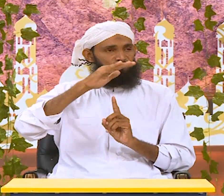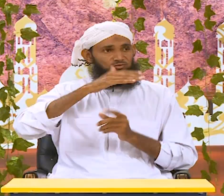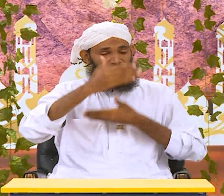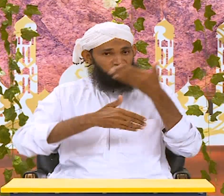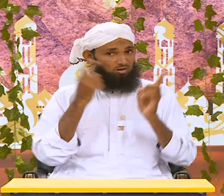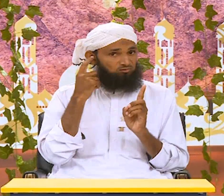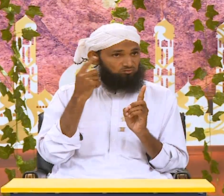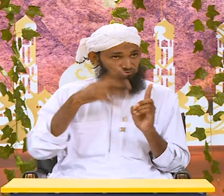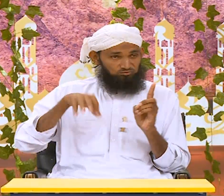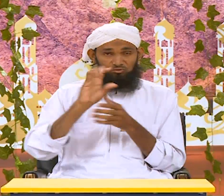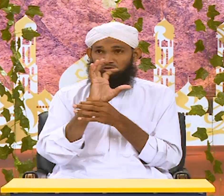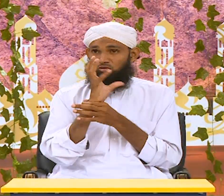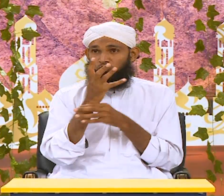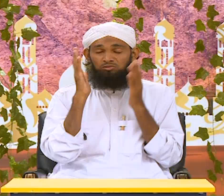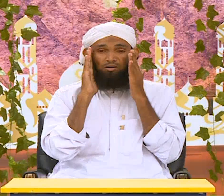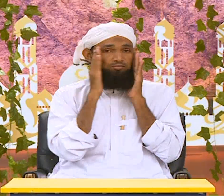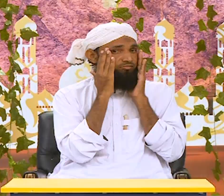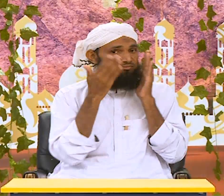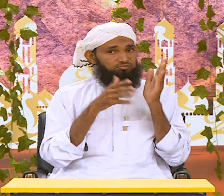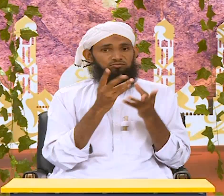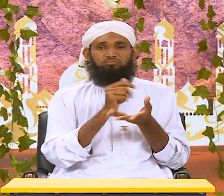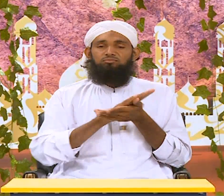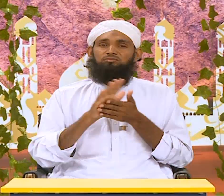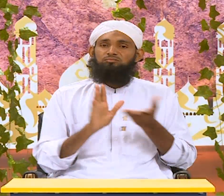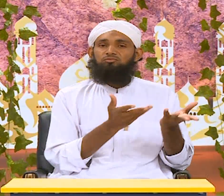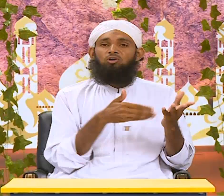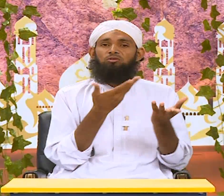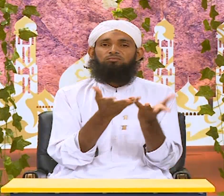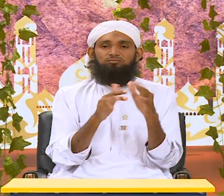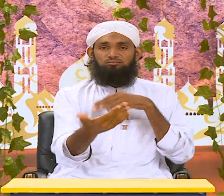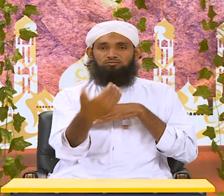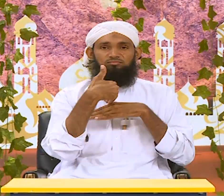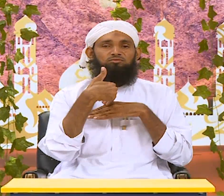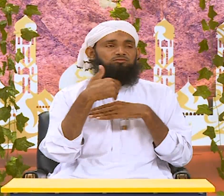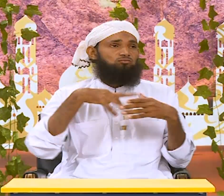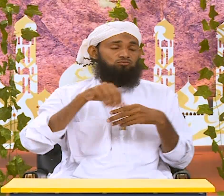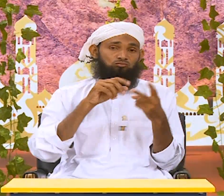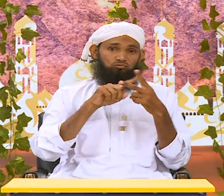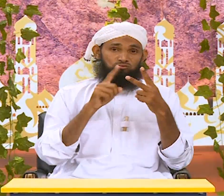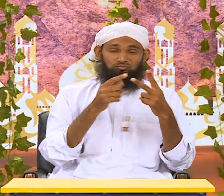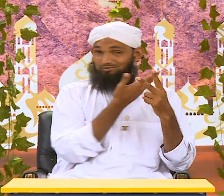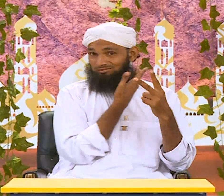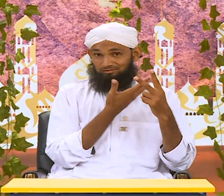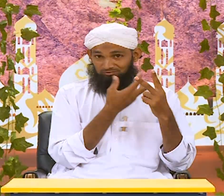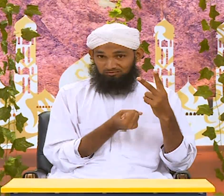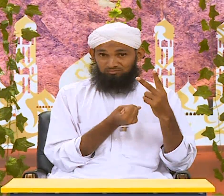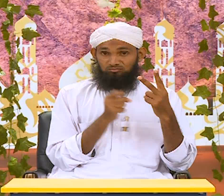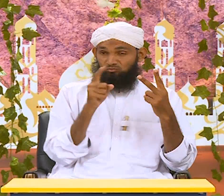لو بے شک دنیا منہ پھیرے جا رہی ہے اور آخرت آ رہی ہے، ان دونوں کے طلبگار ہیں، تم دنیا کے طلبگار مت